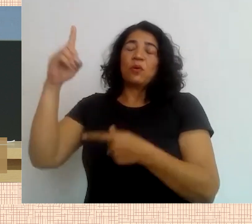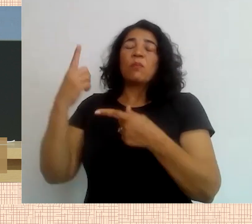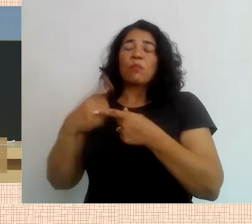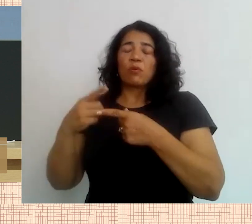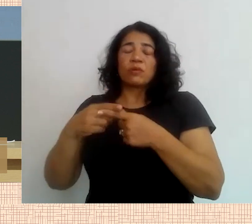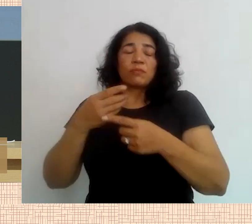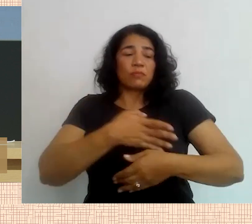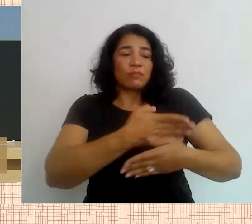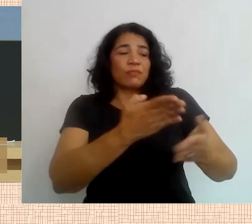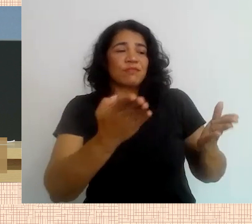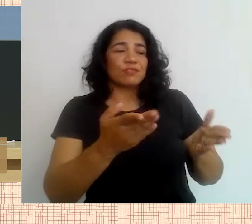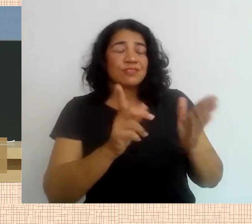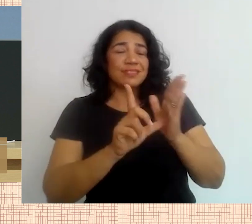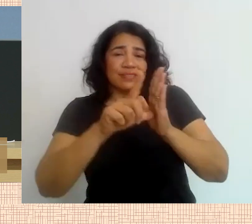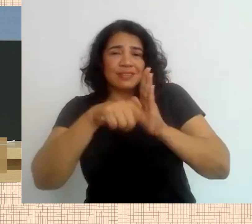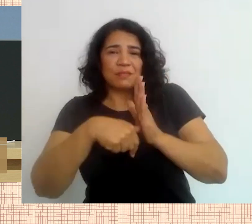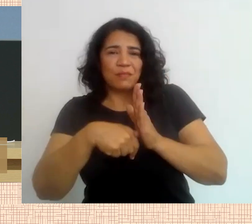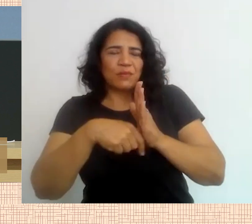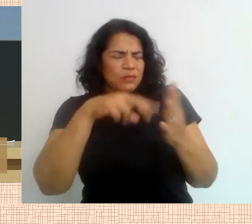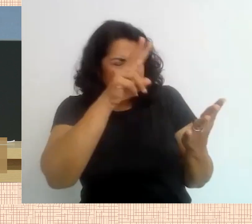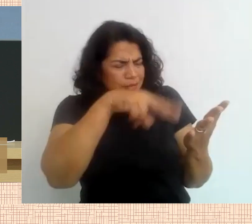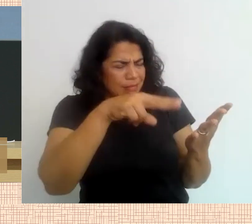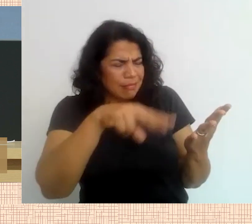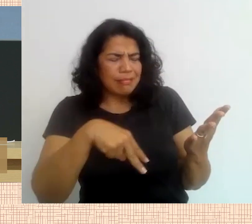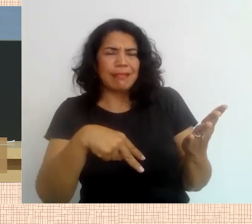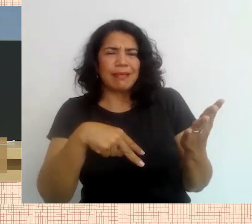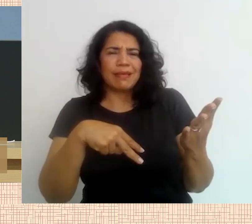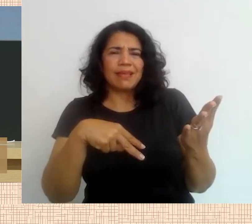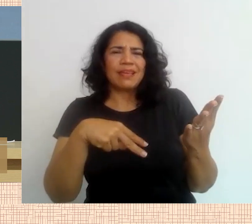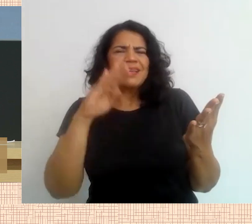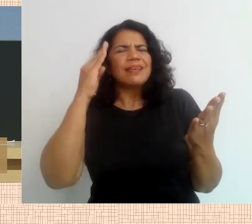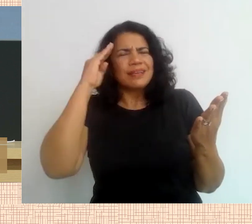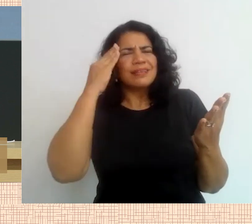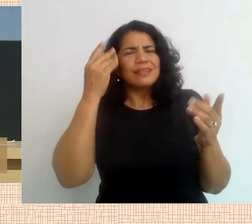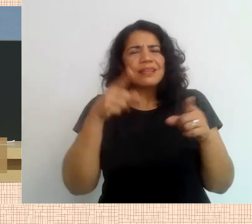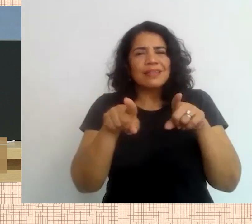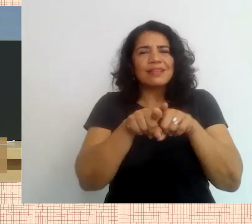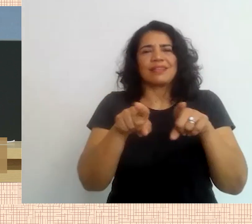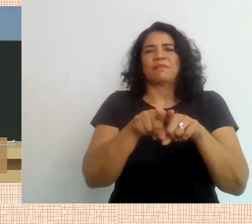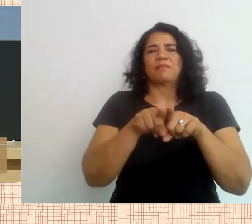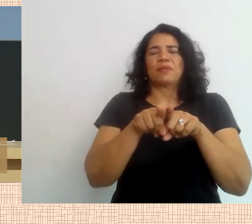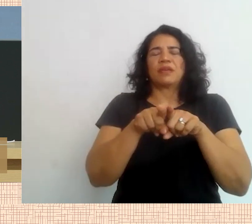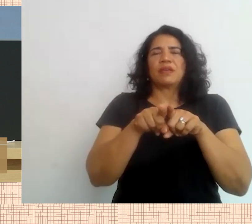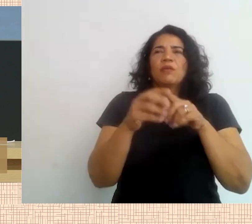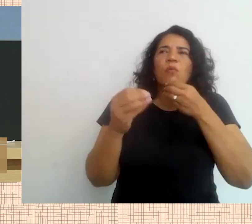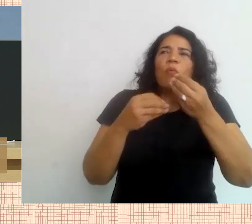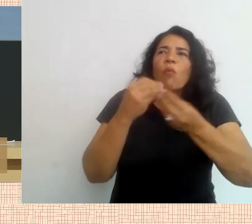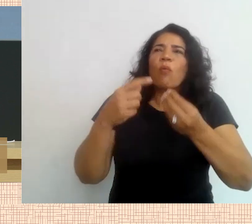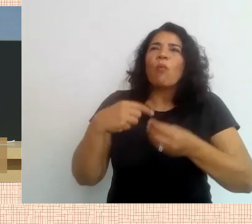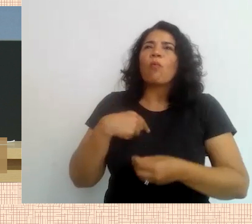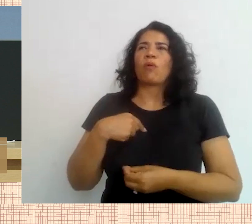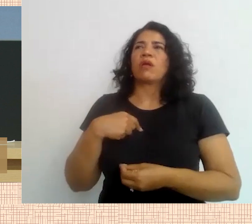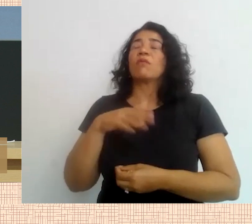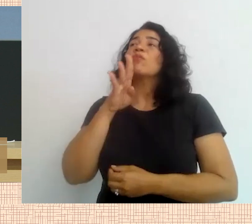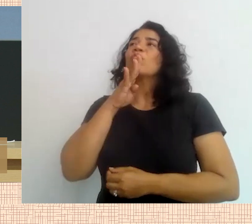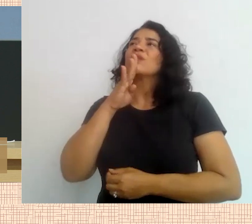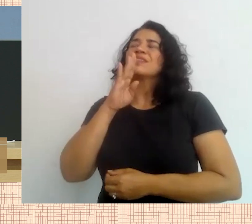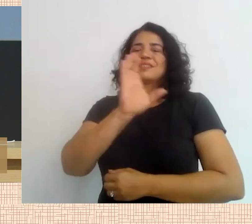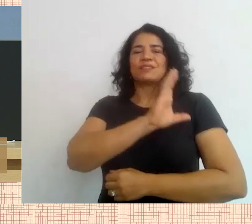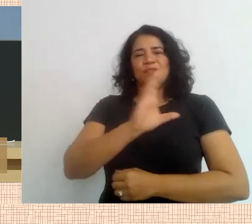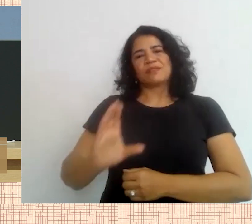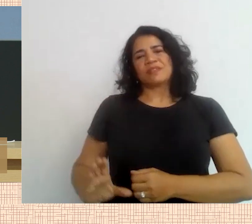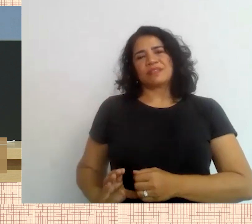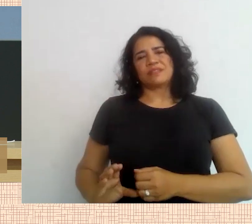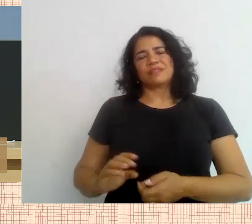como revelação aquilo que ele transformou em palavra, que é a palavra de Deus. Que os